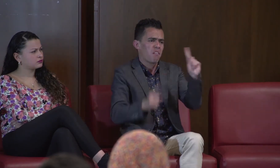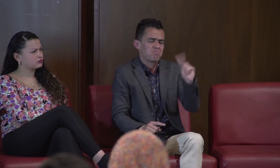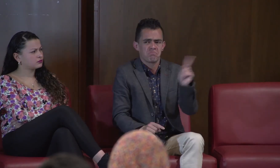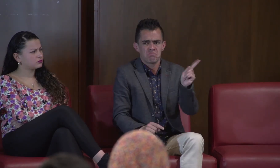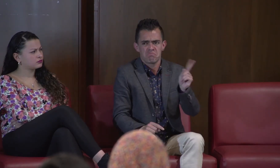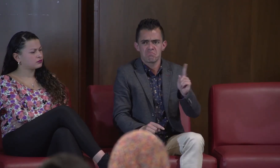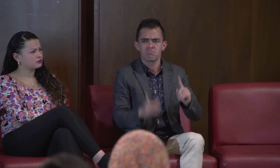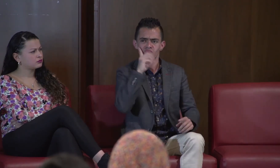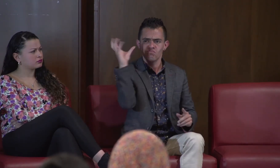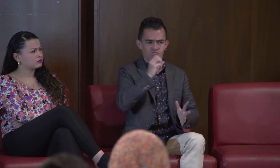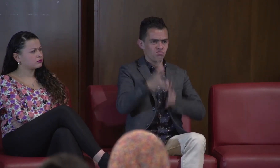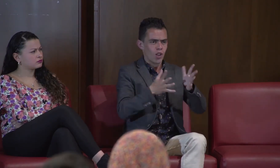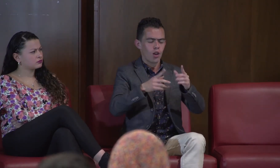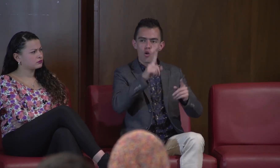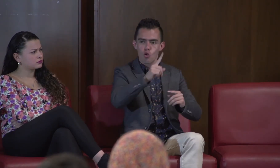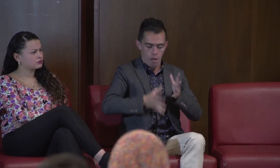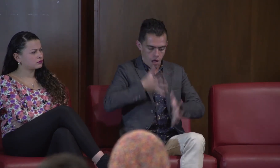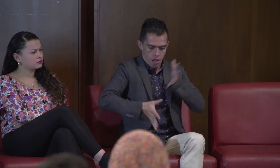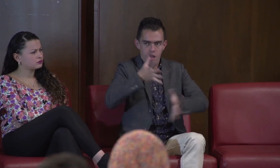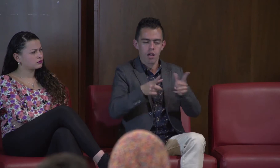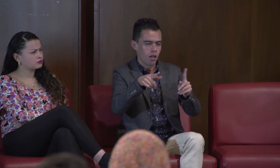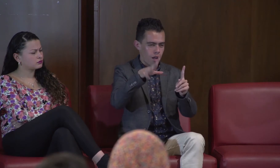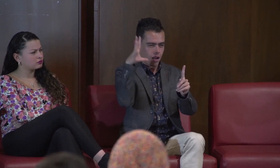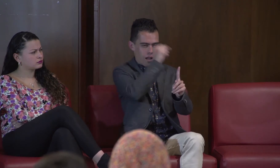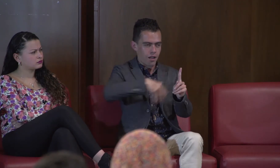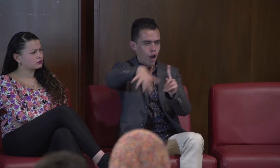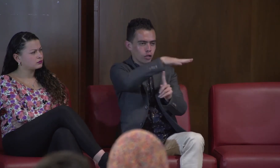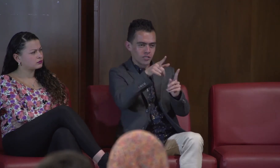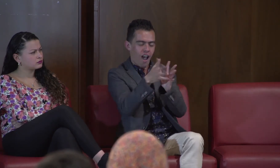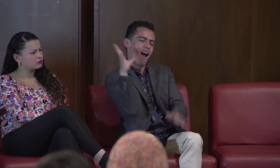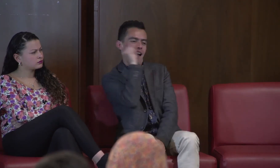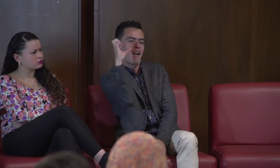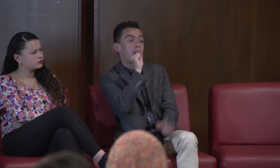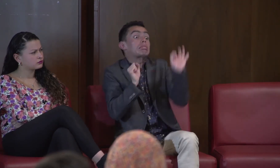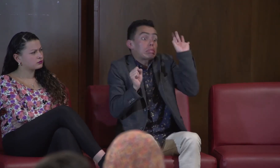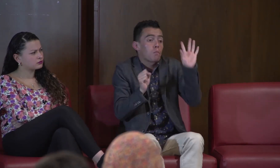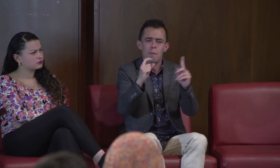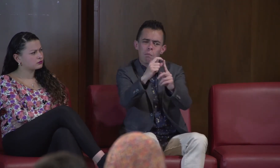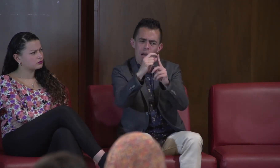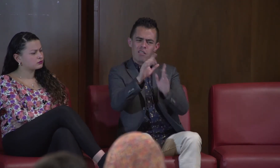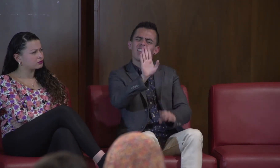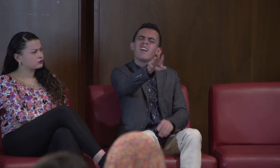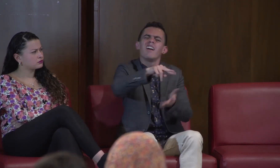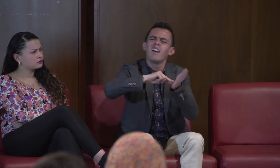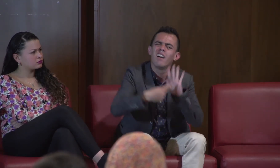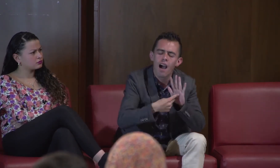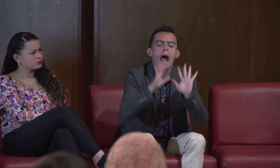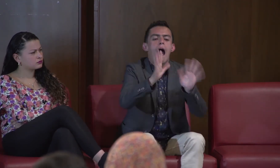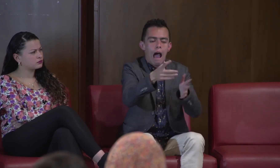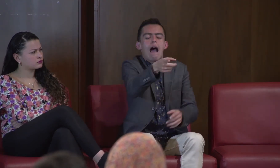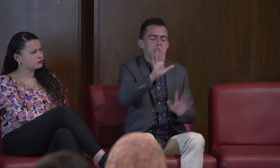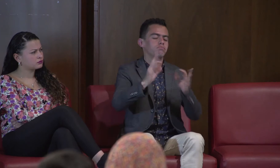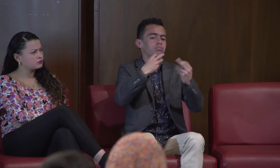sordo de otra región, no se va a entender. Obviamente no, se va a poder entender por el contexto del discurso de lo que se esté hablando. Tal